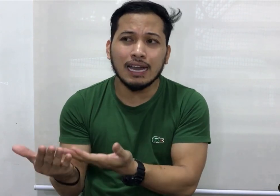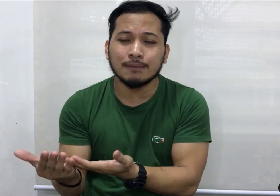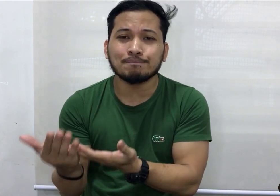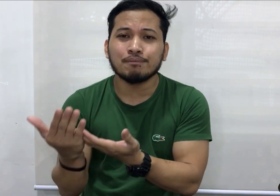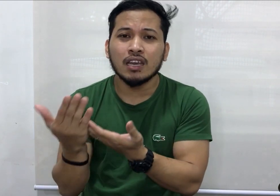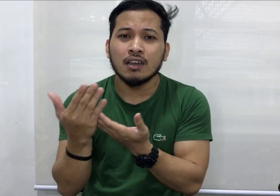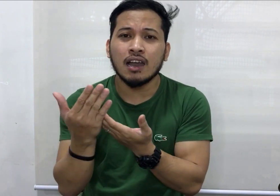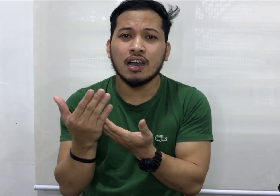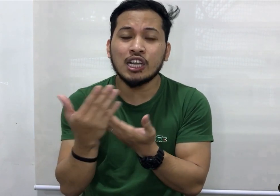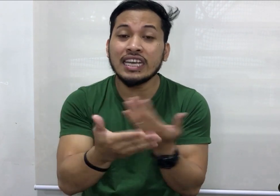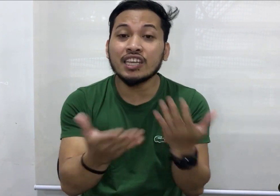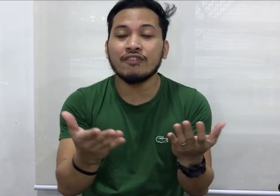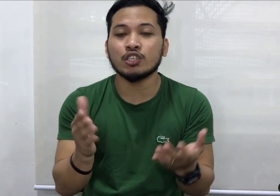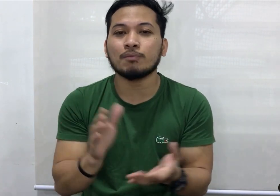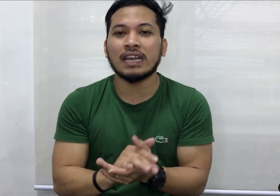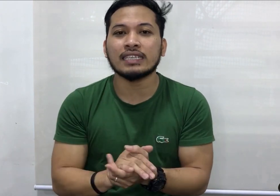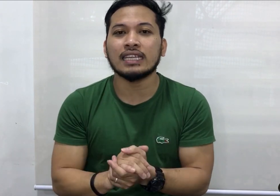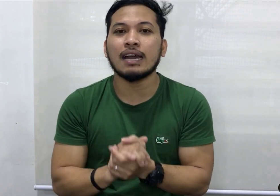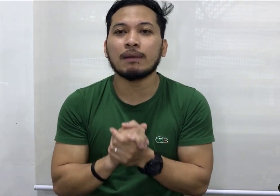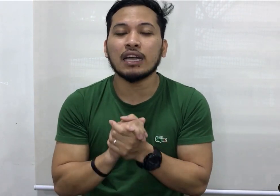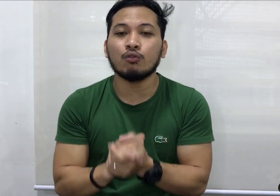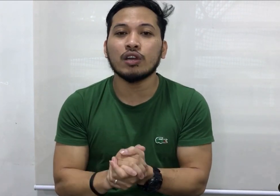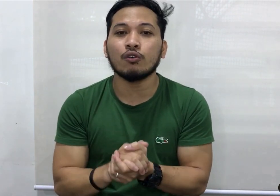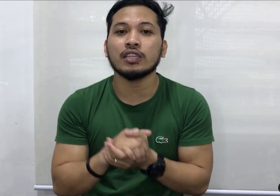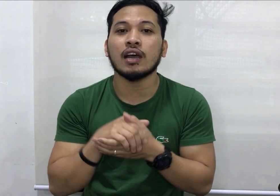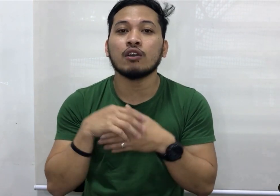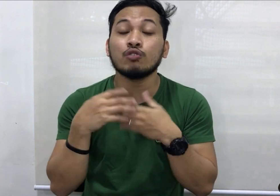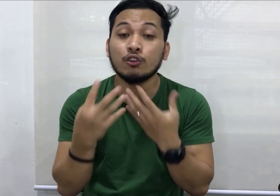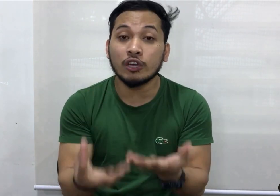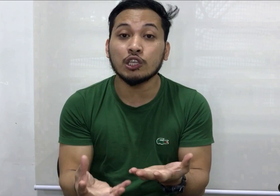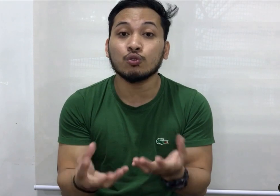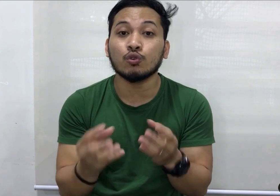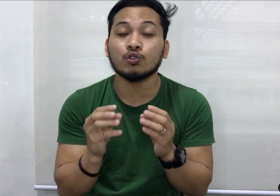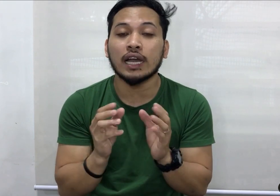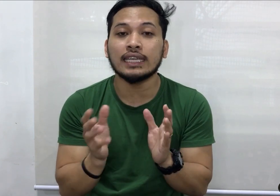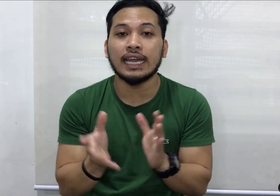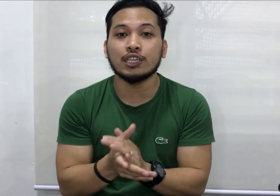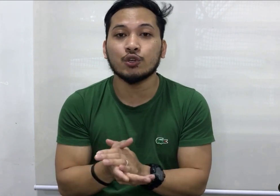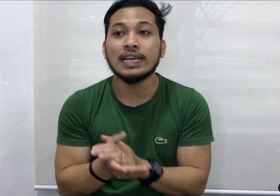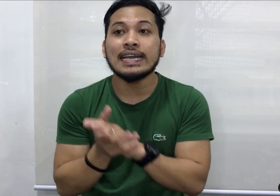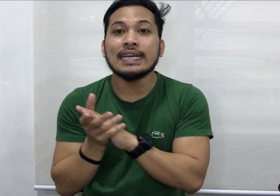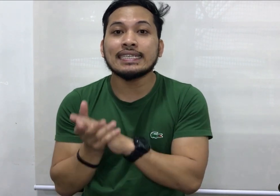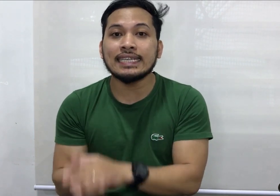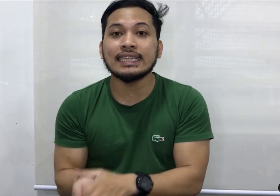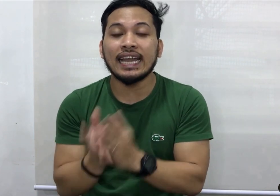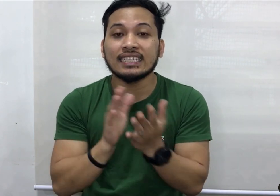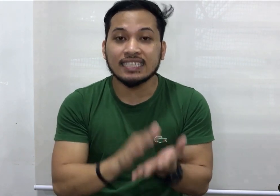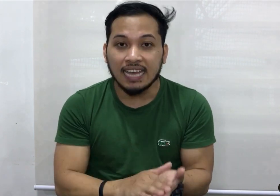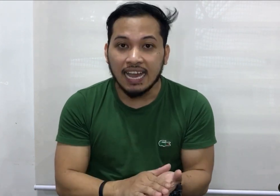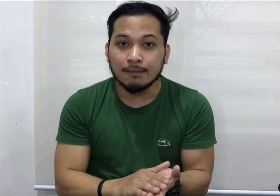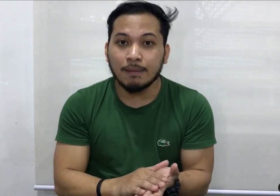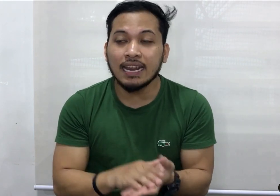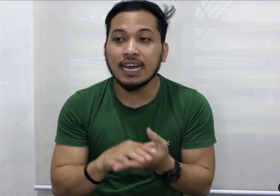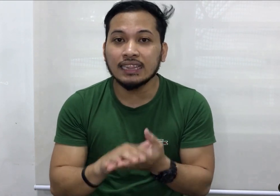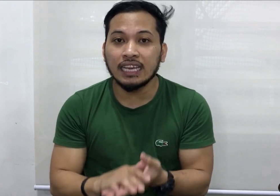ka early intervention pa lang sila, dapat ang una nung itinuturo sa kanila is yung sit and stand. Para at